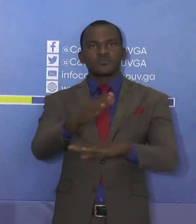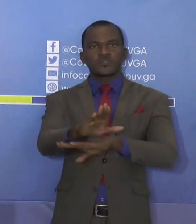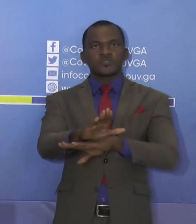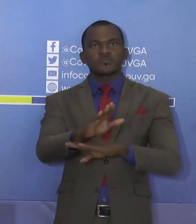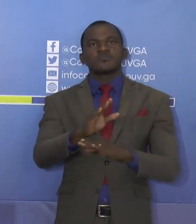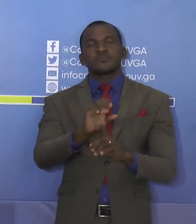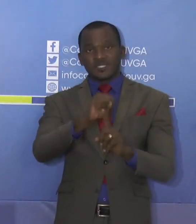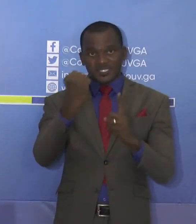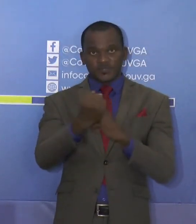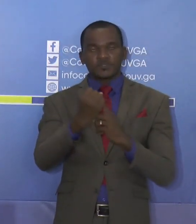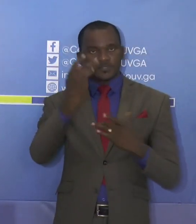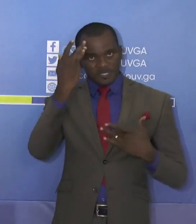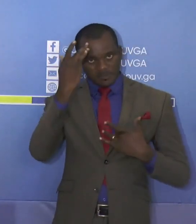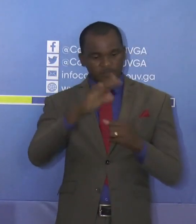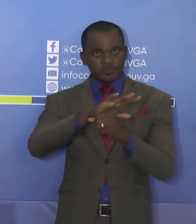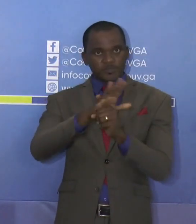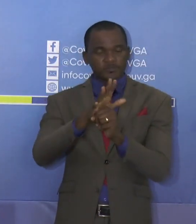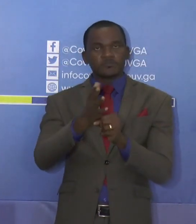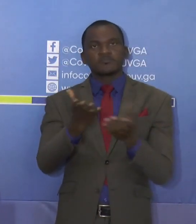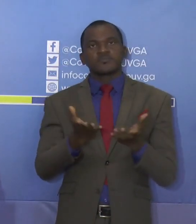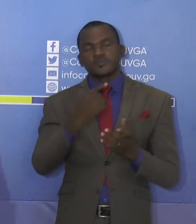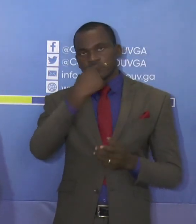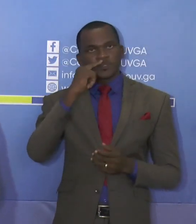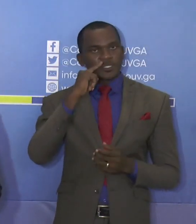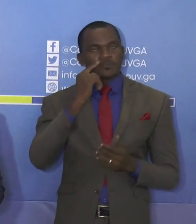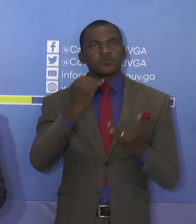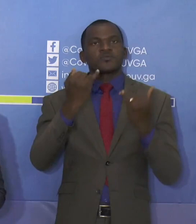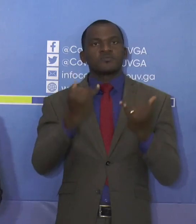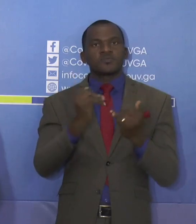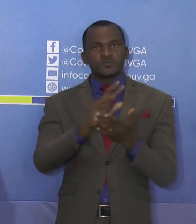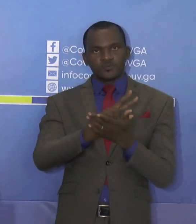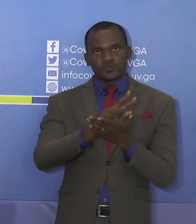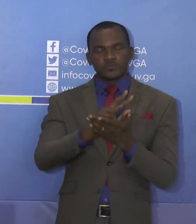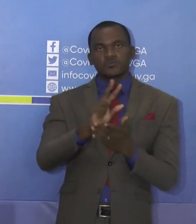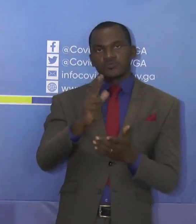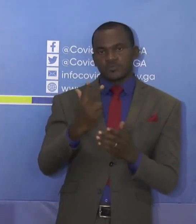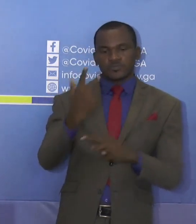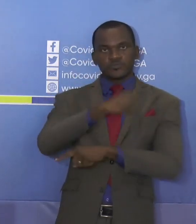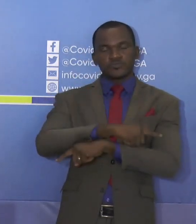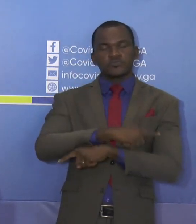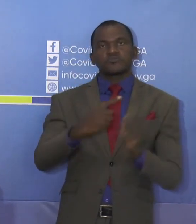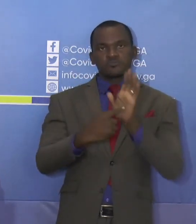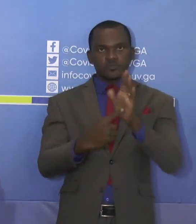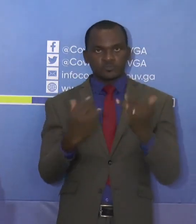La situation épidémiologique sur la pandémie de la Covid-19 au Gabon ces 3 derniers jours est la suivante.